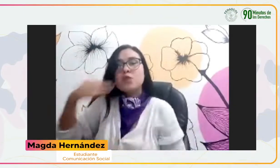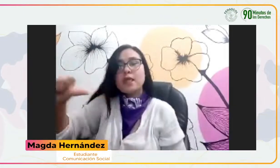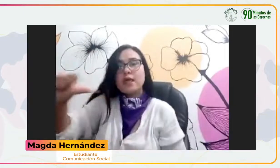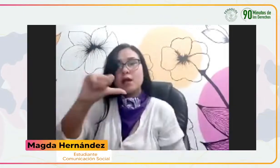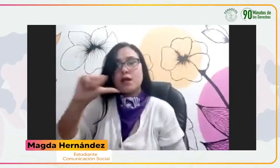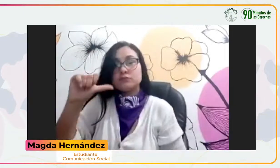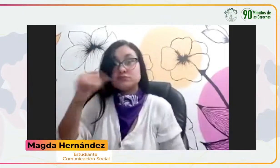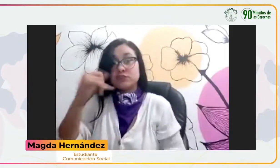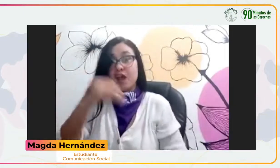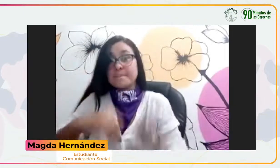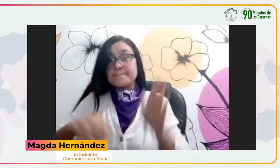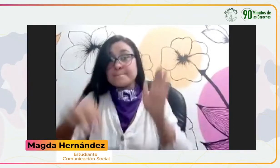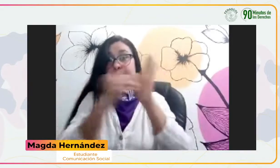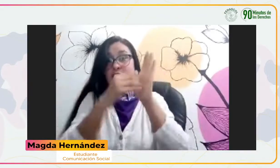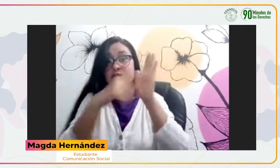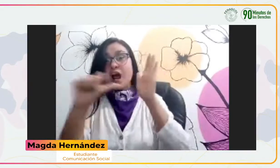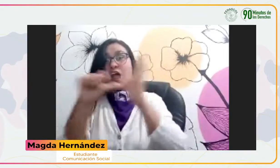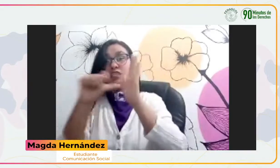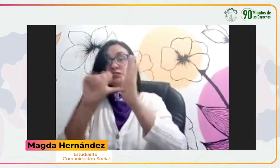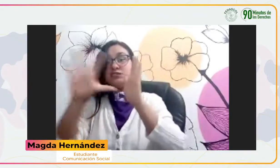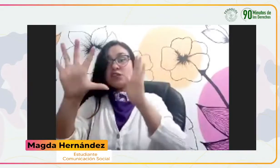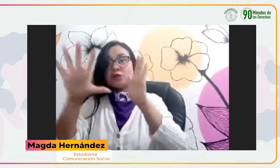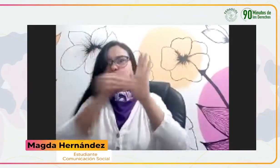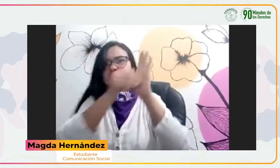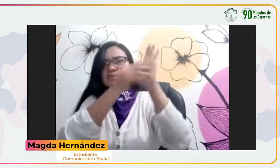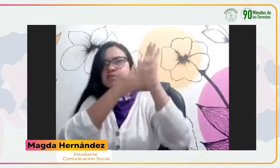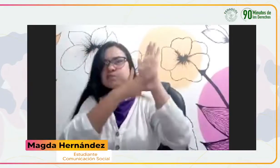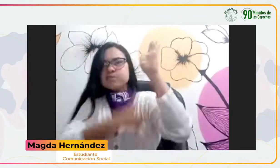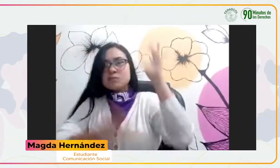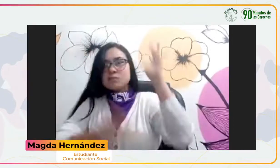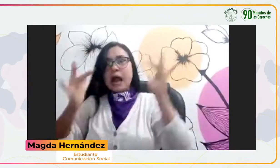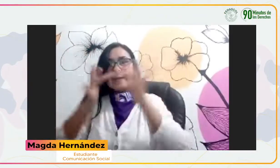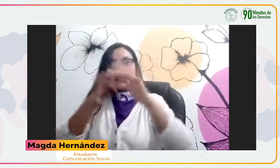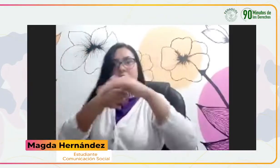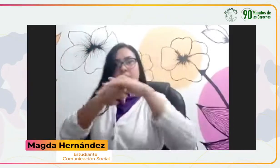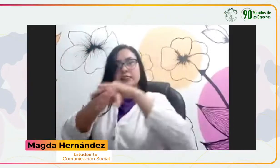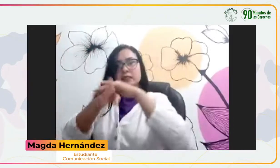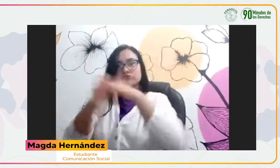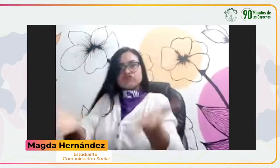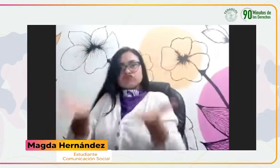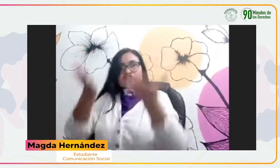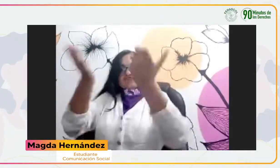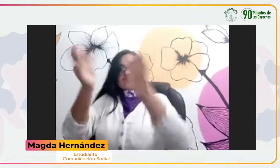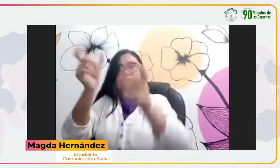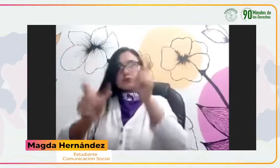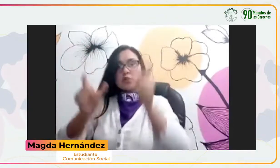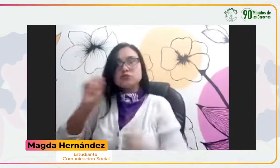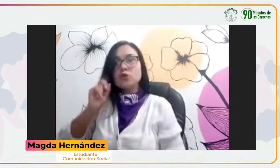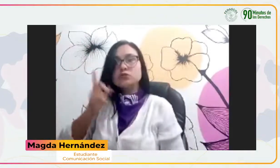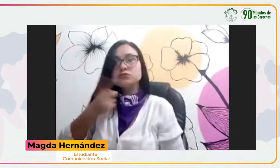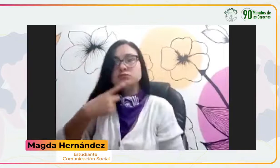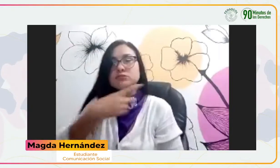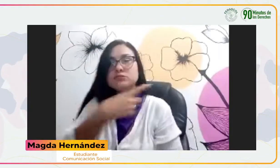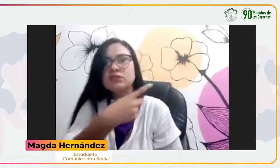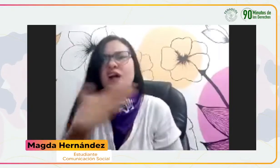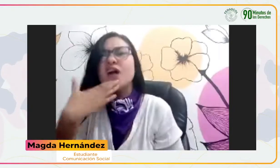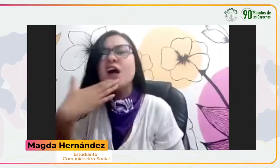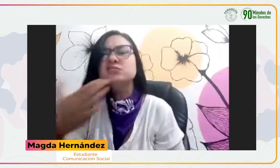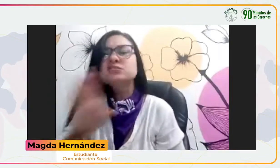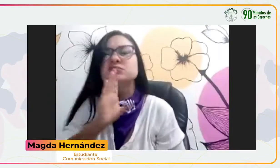la protección hacia las mujeres sordas, que son 5 artículos que generaron en las